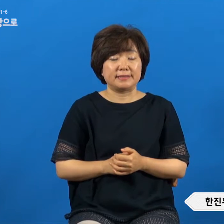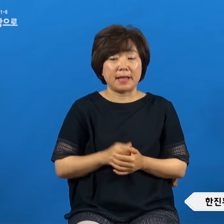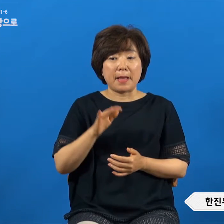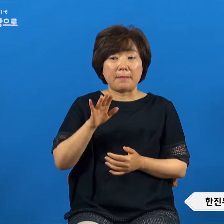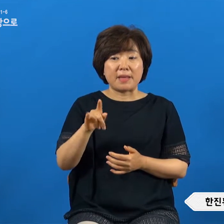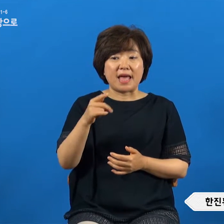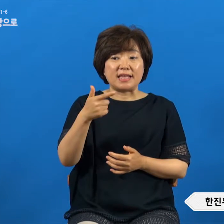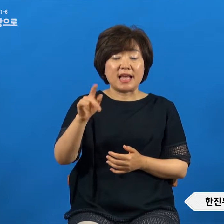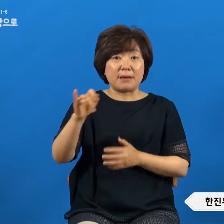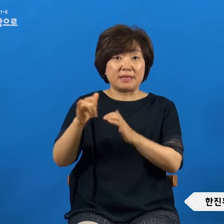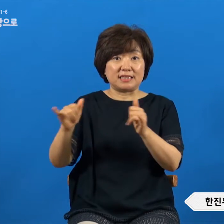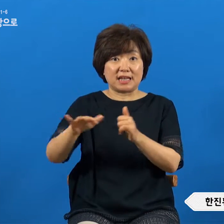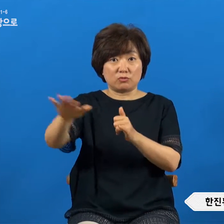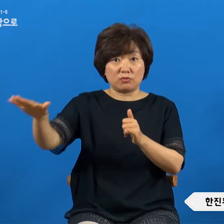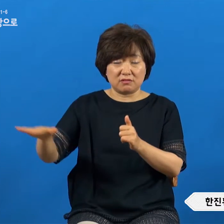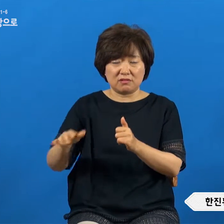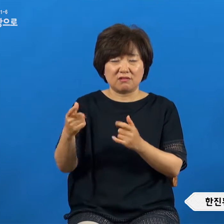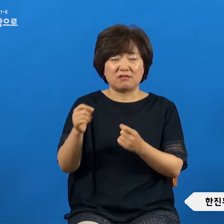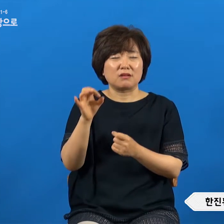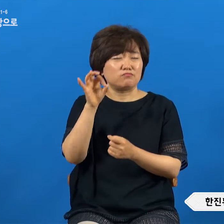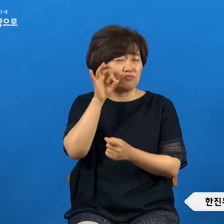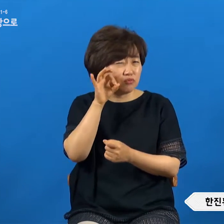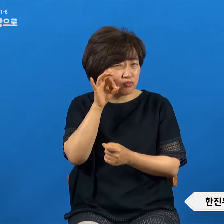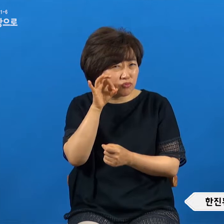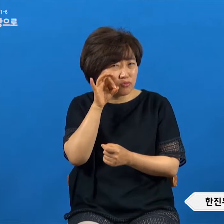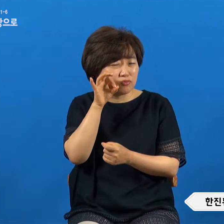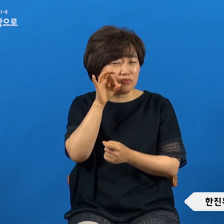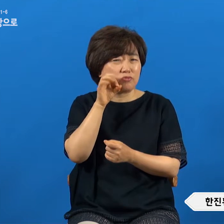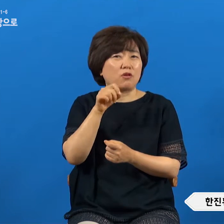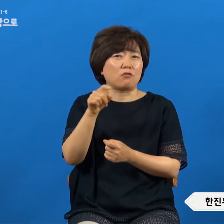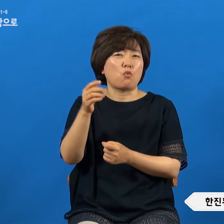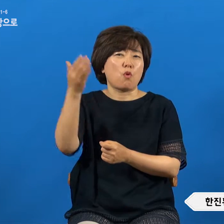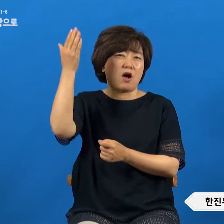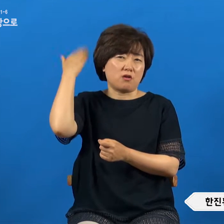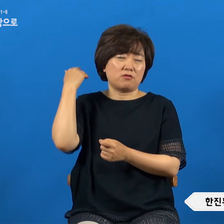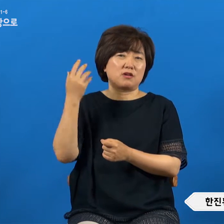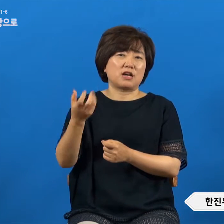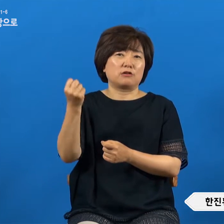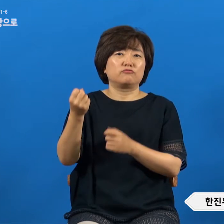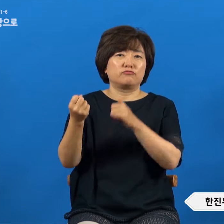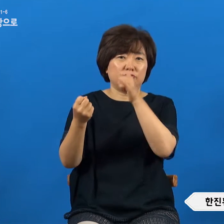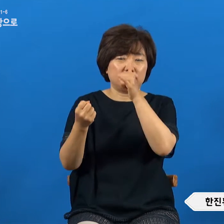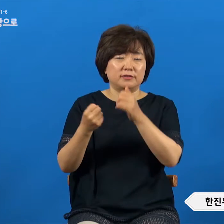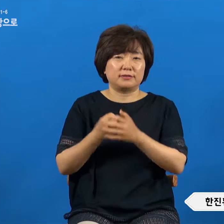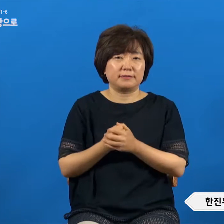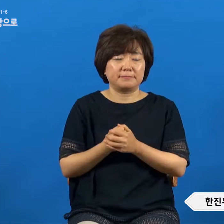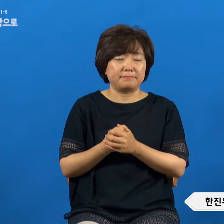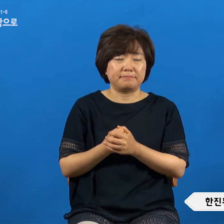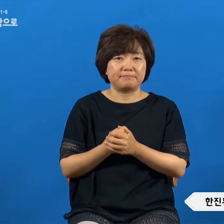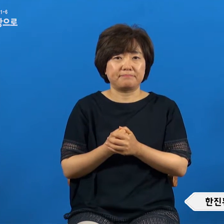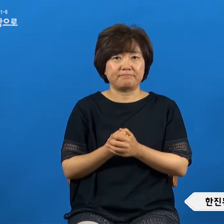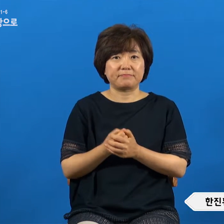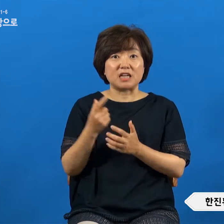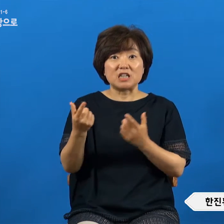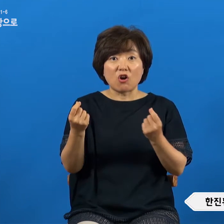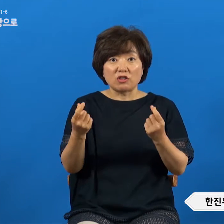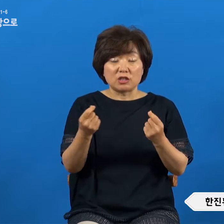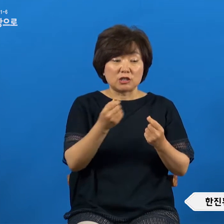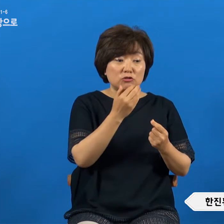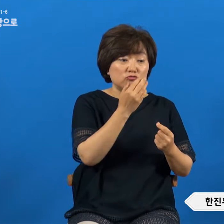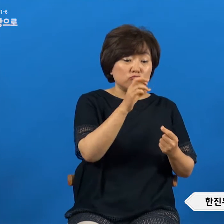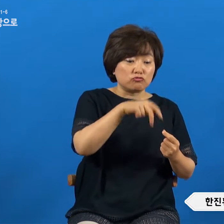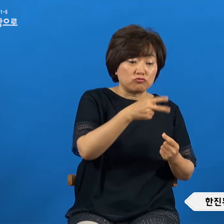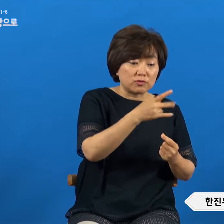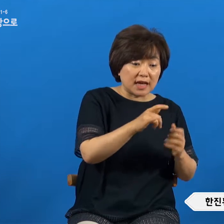베냐민 자손들은 그렇게 부끄러운 수치스러운 과거를 가지고 있는 사람들입니다. 그런데 그런 유다